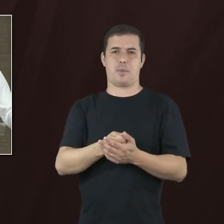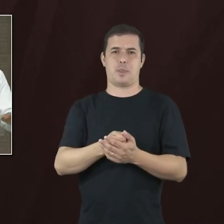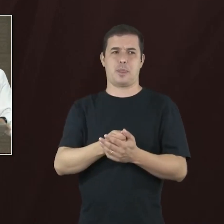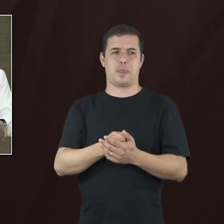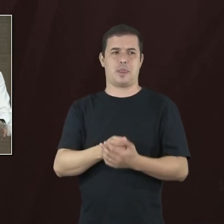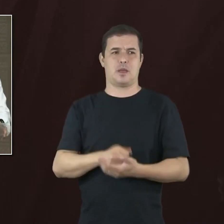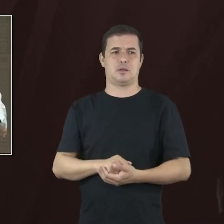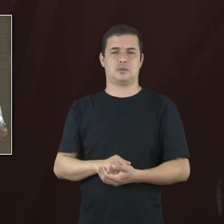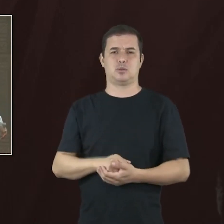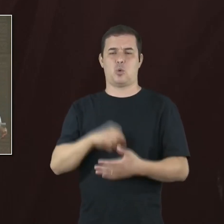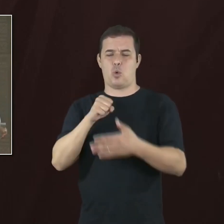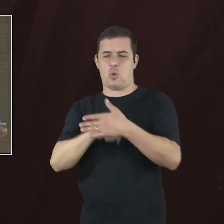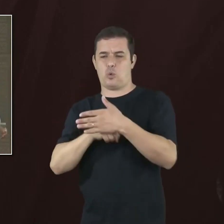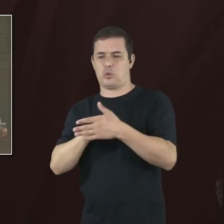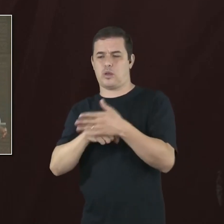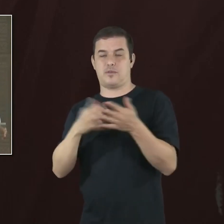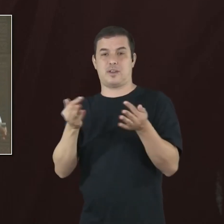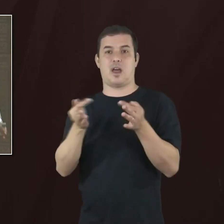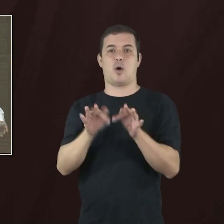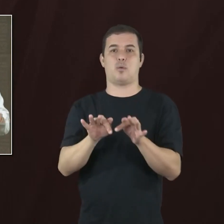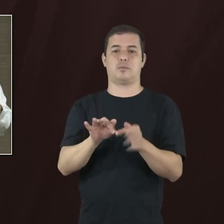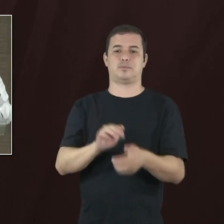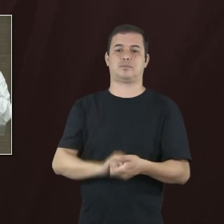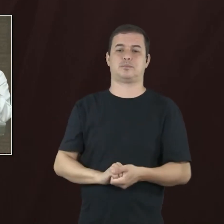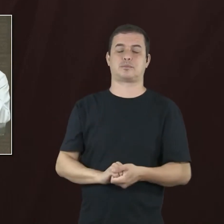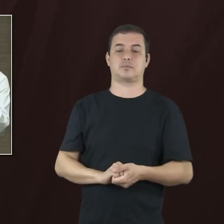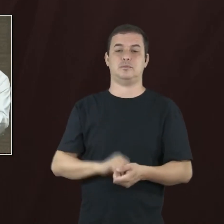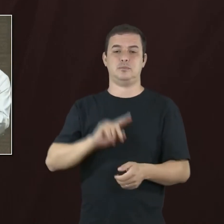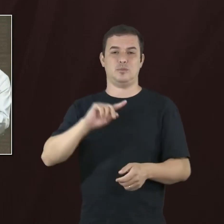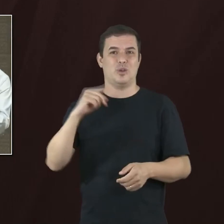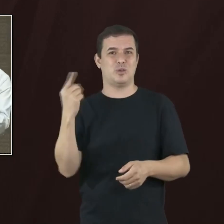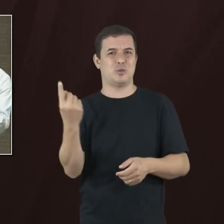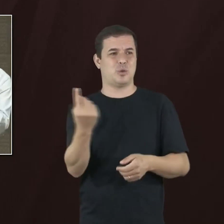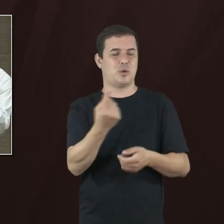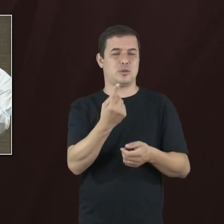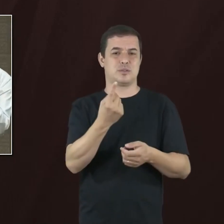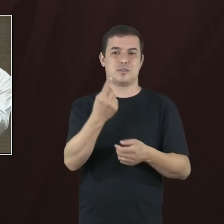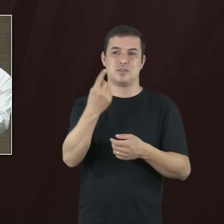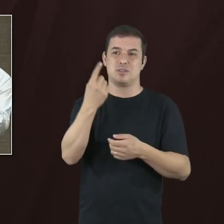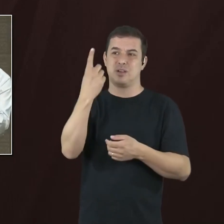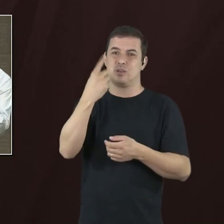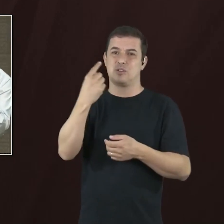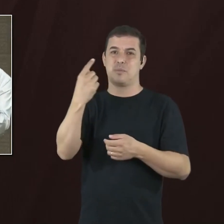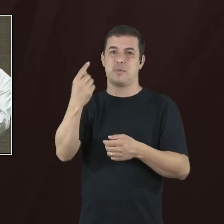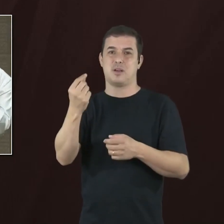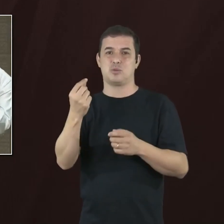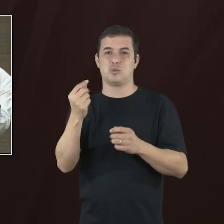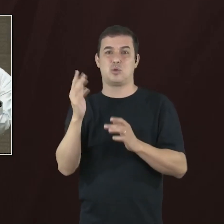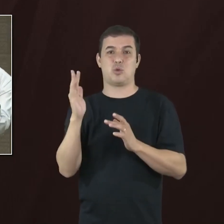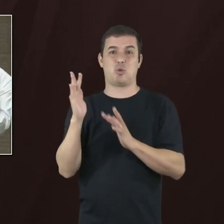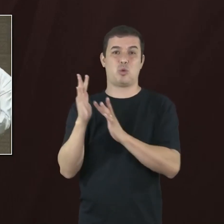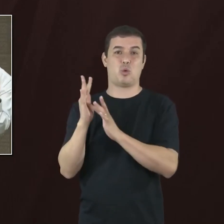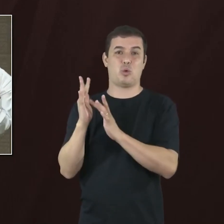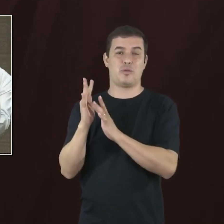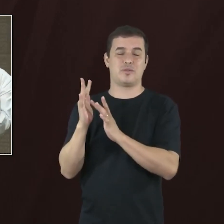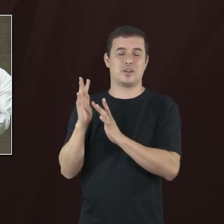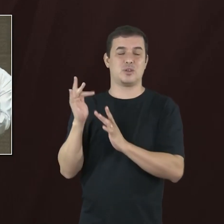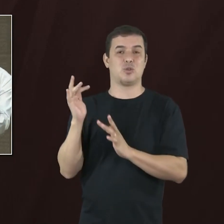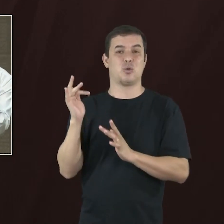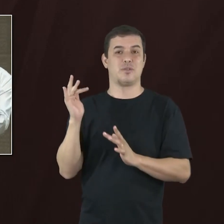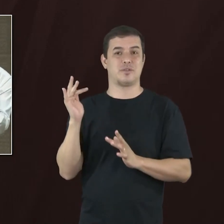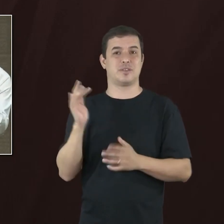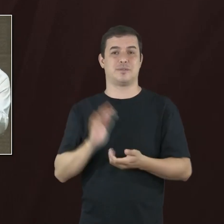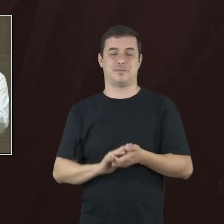toda a rebeldia aqui na terra. Irmãos, nós somos essa noiva que o Espírito está